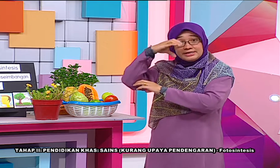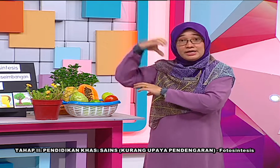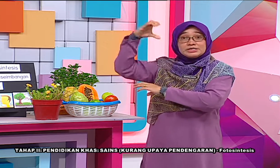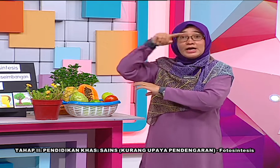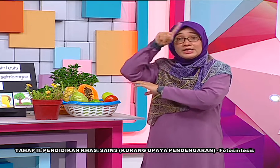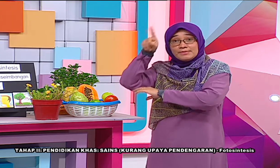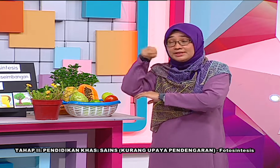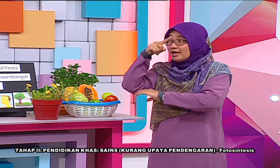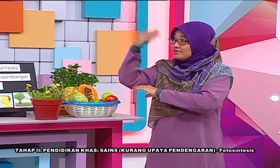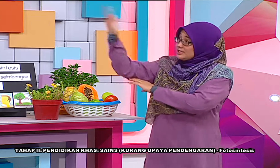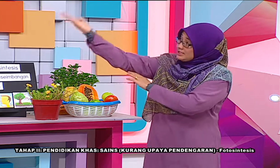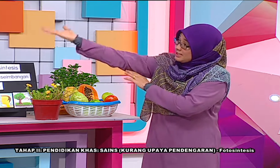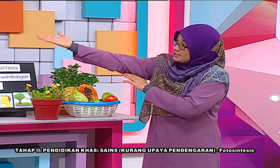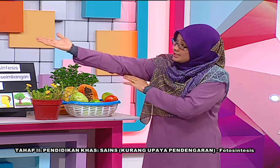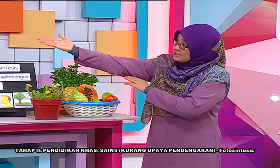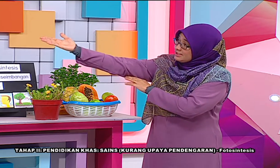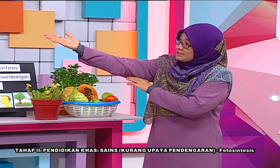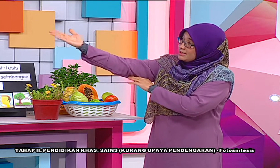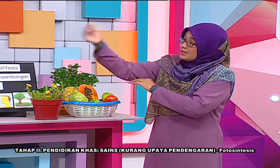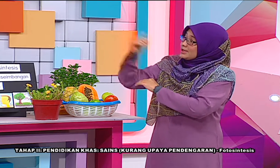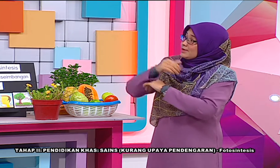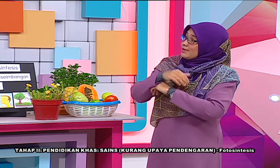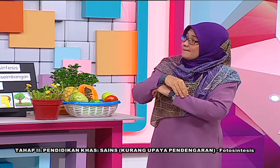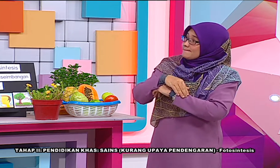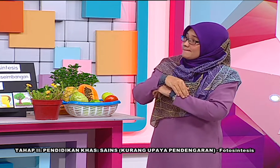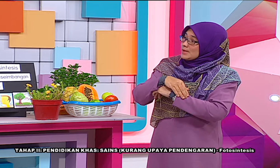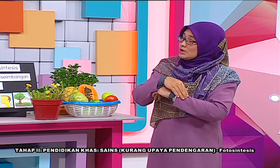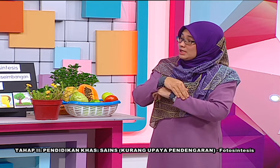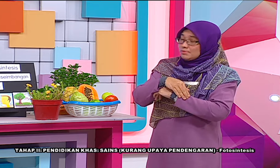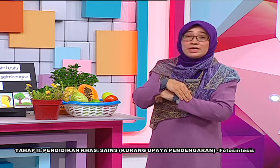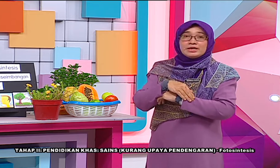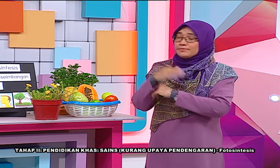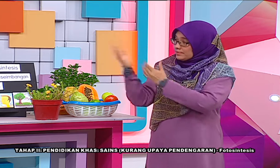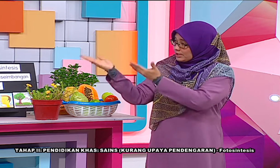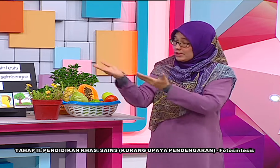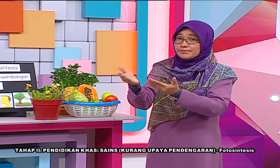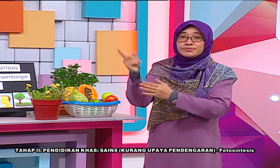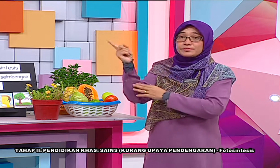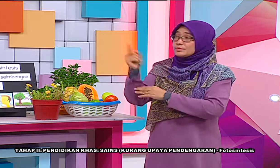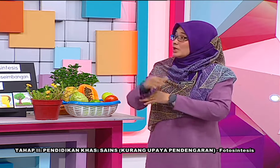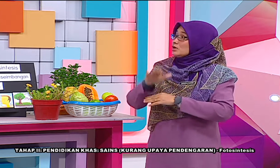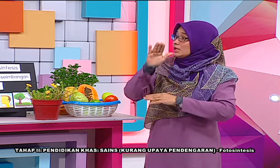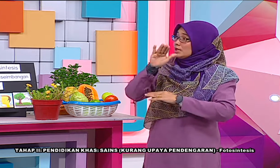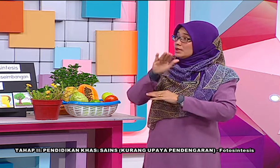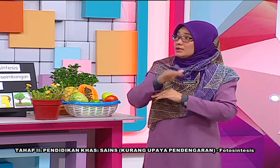cahaya matahari di atas Saya minum sehingga oke oke ada cahaya